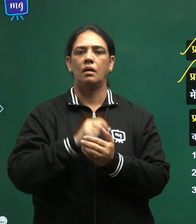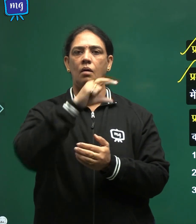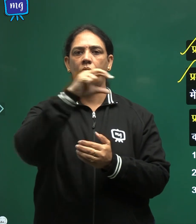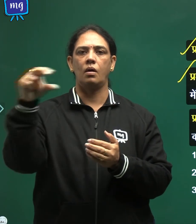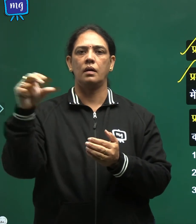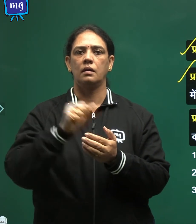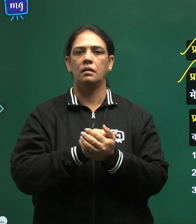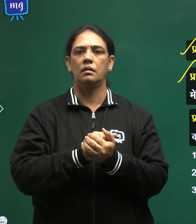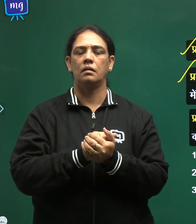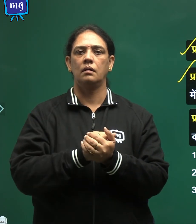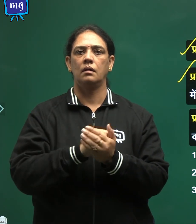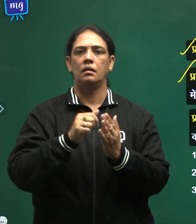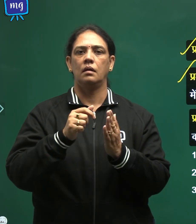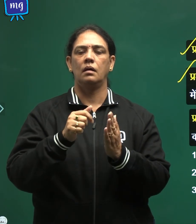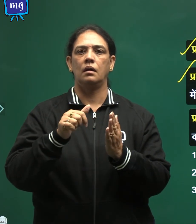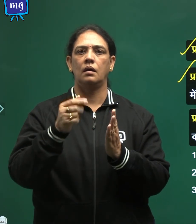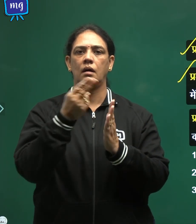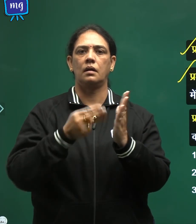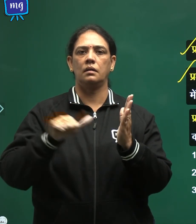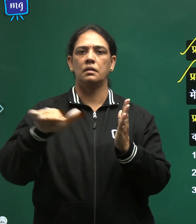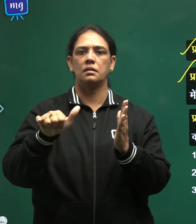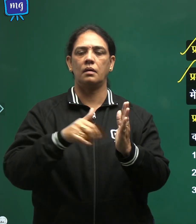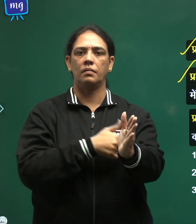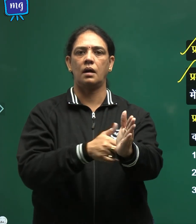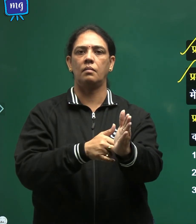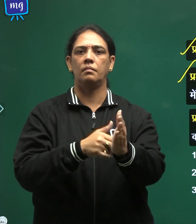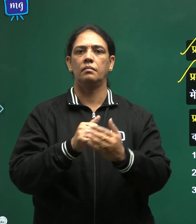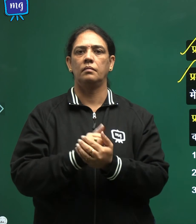और समरूपता में